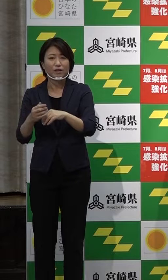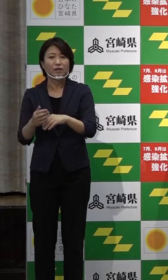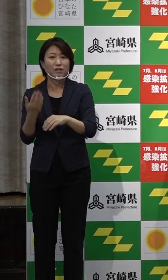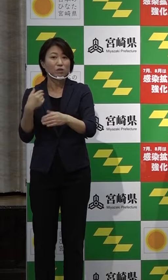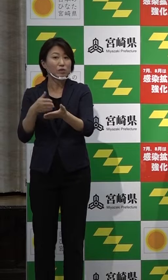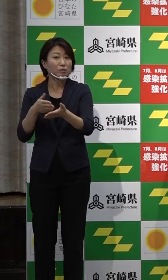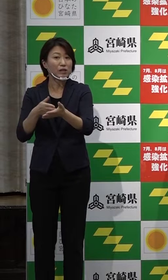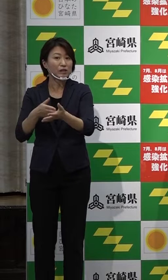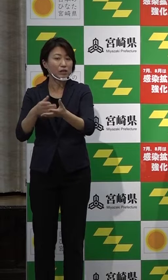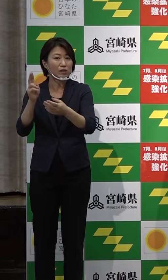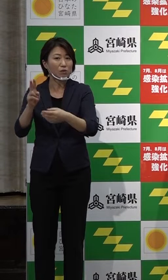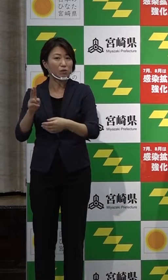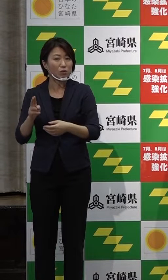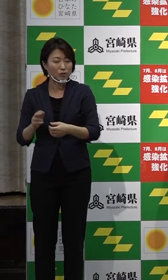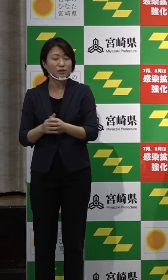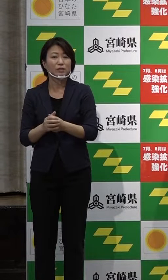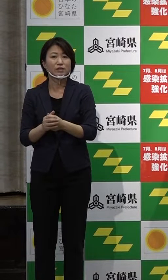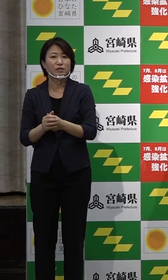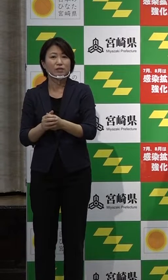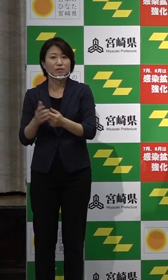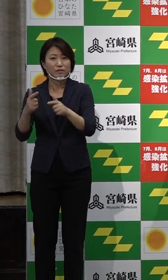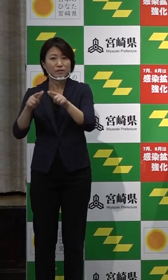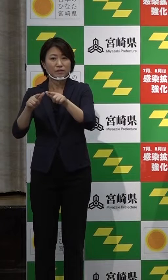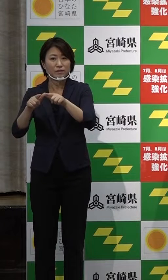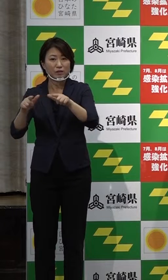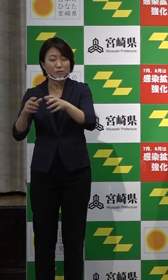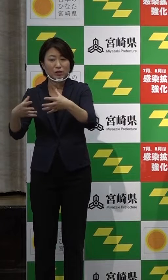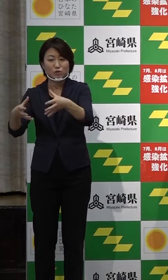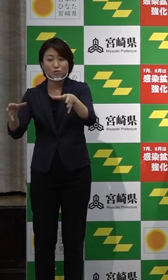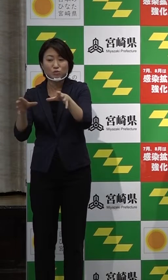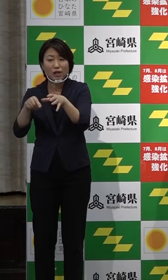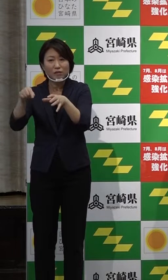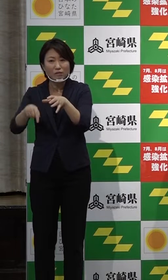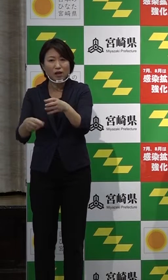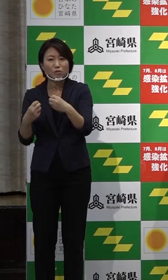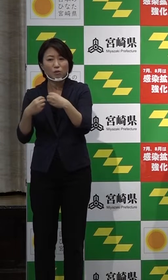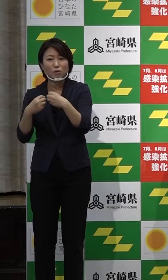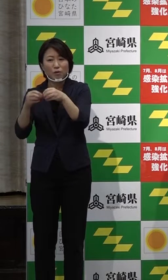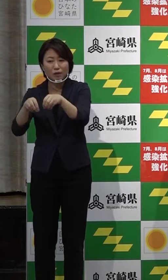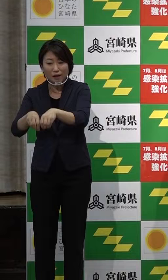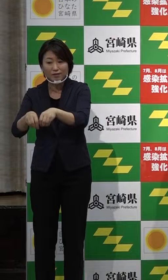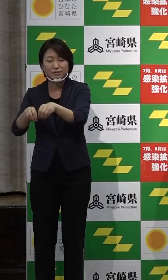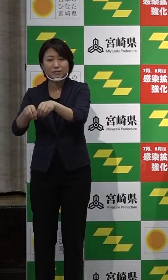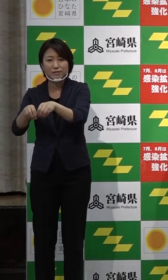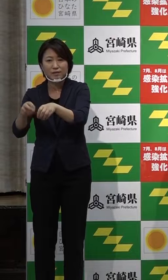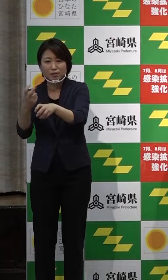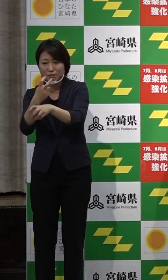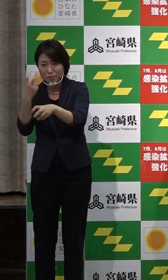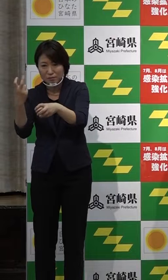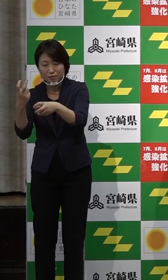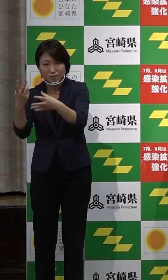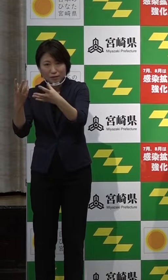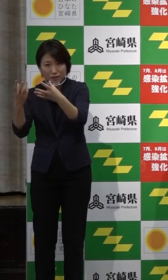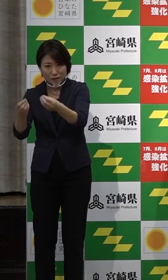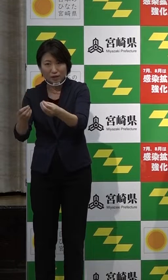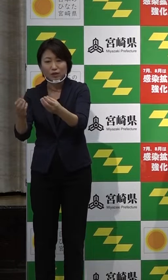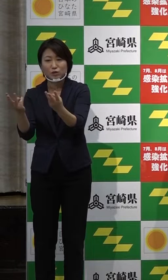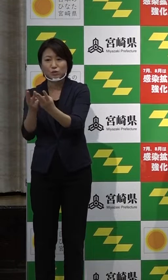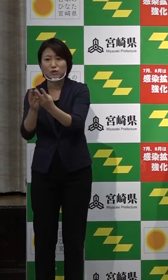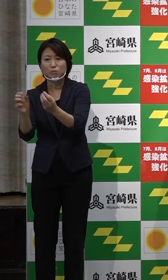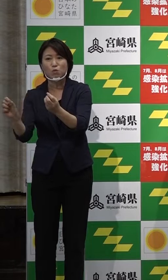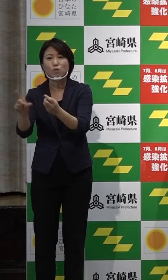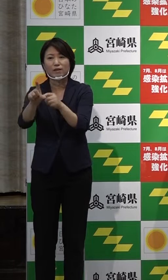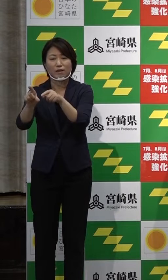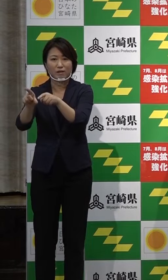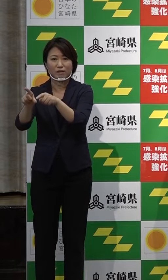ますように、一定の集団の中での感染が確認をされて数字としては大きく